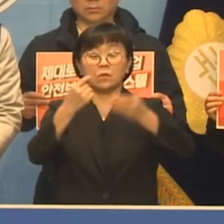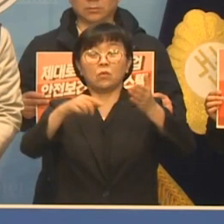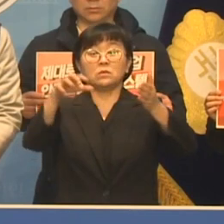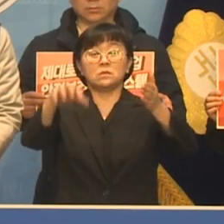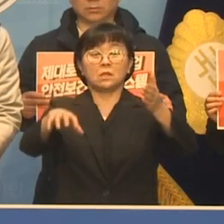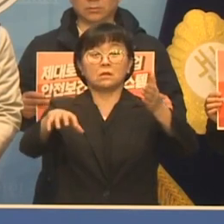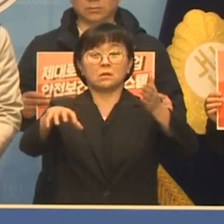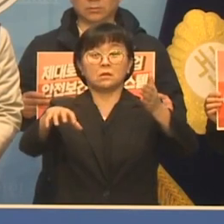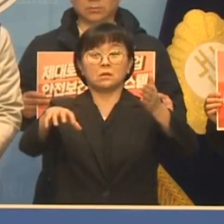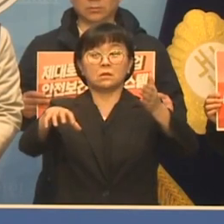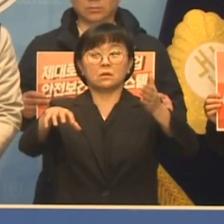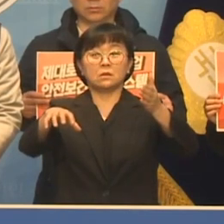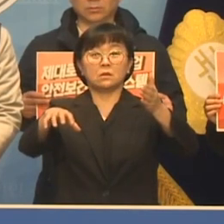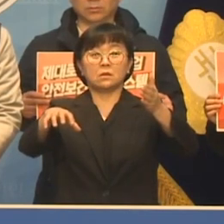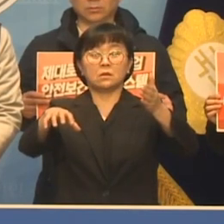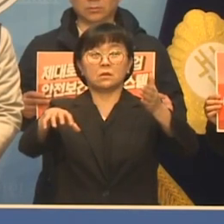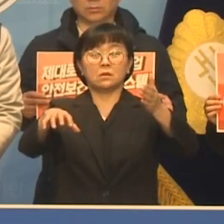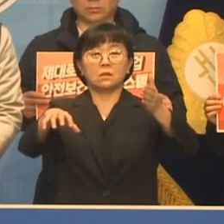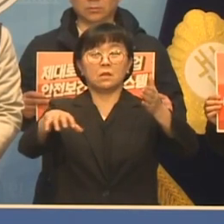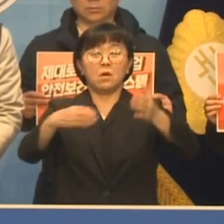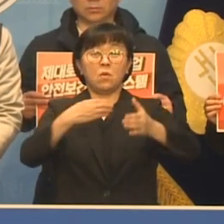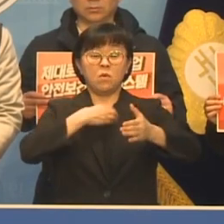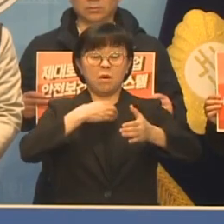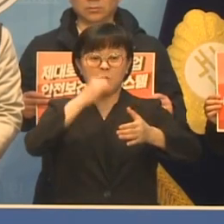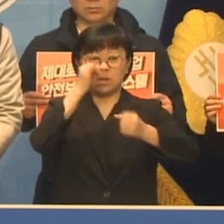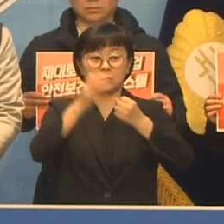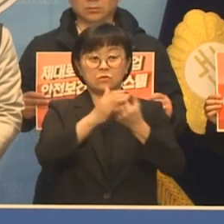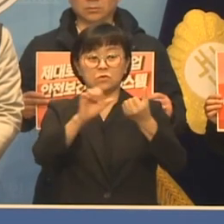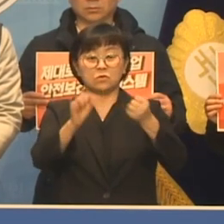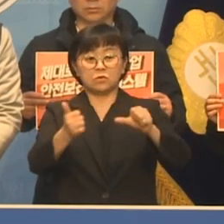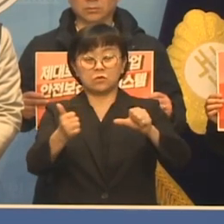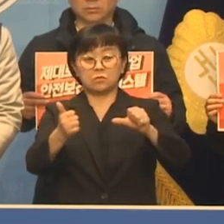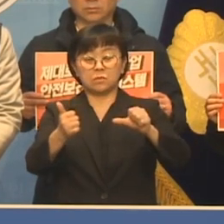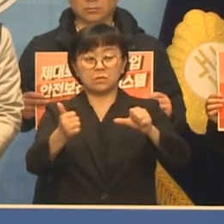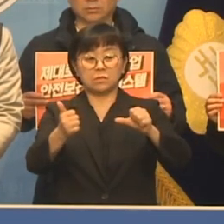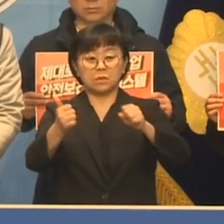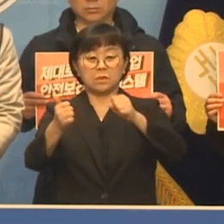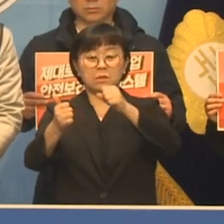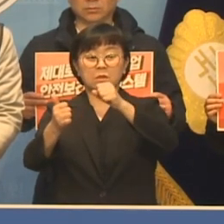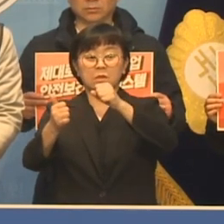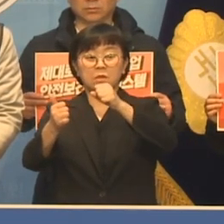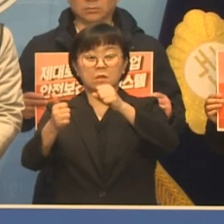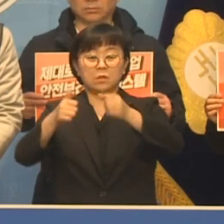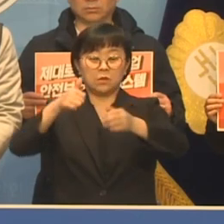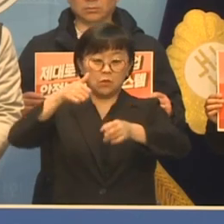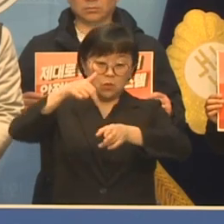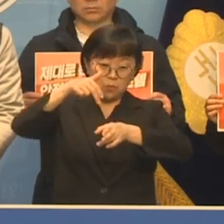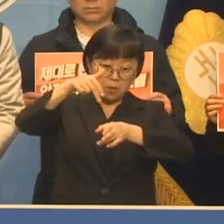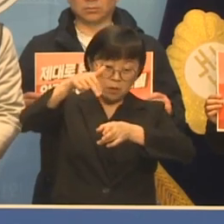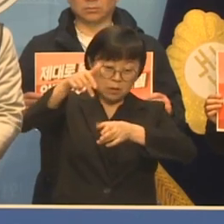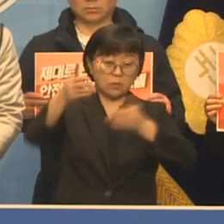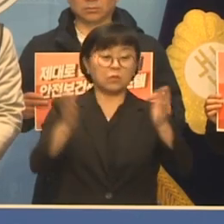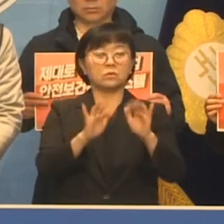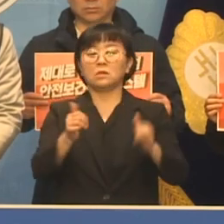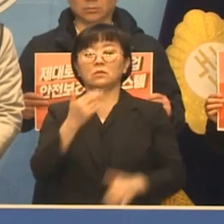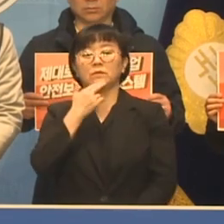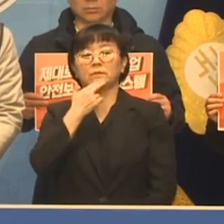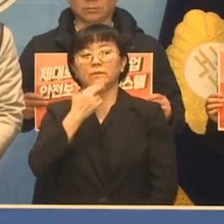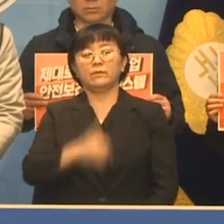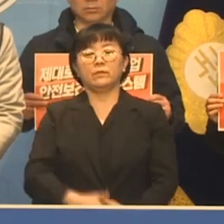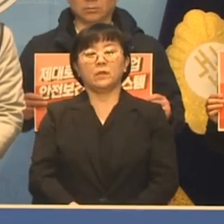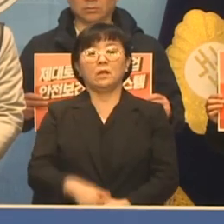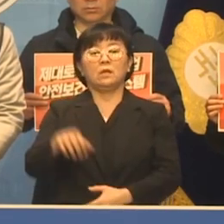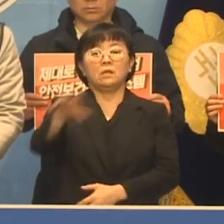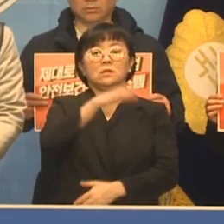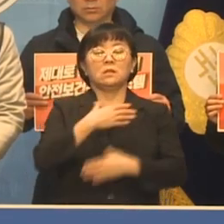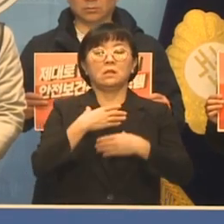특별안전교육장에는 정작 위험에 노출되어 죽음의 외주를 타고 있는 노동자들은 배제되었고